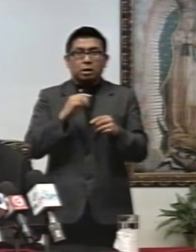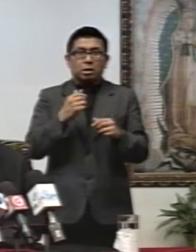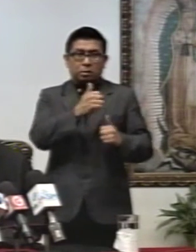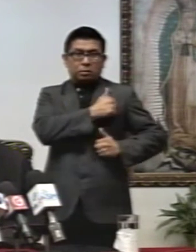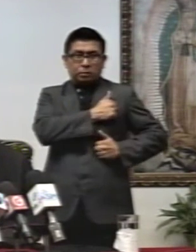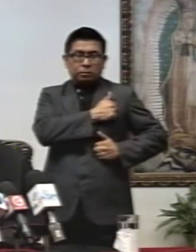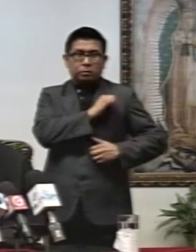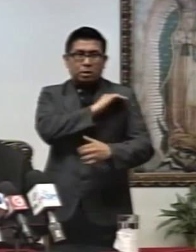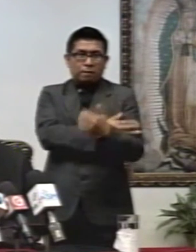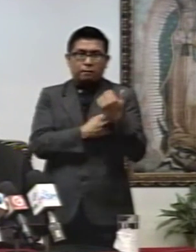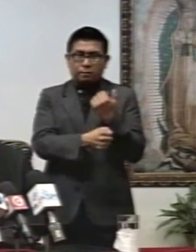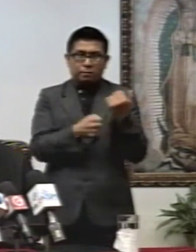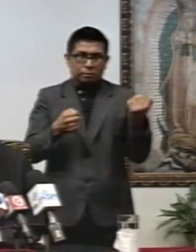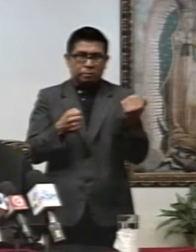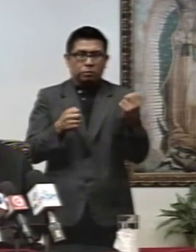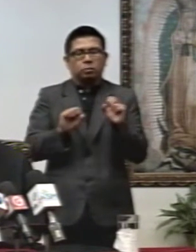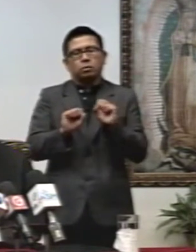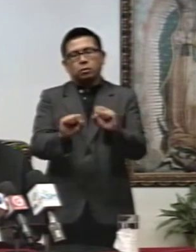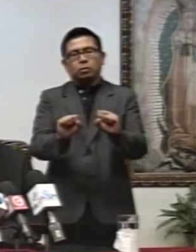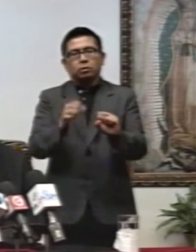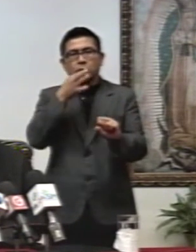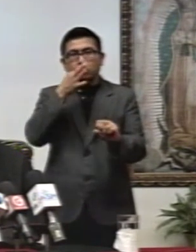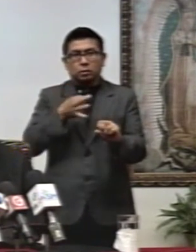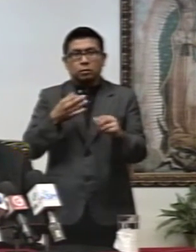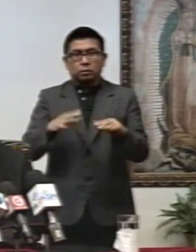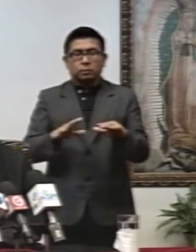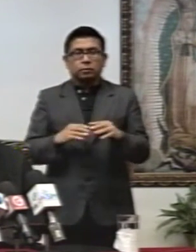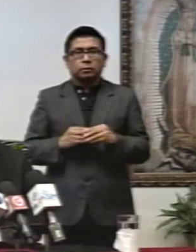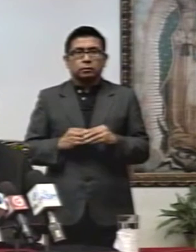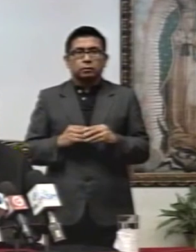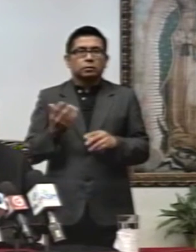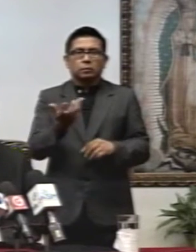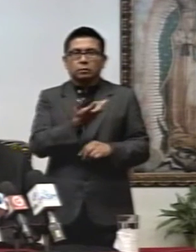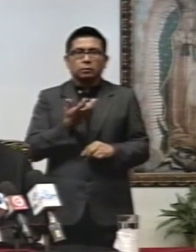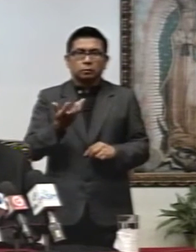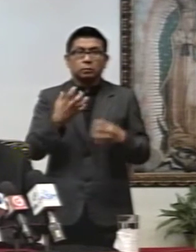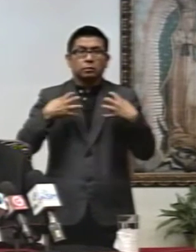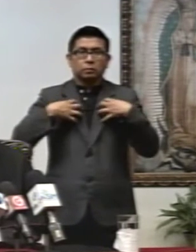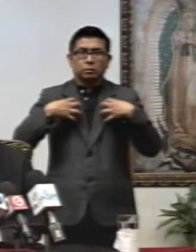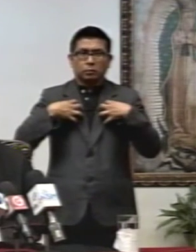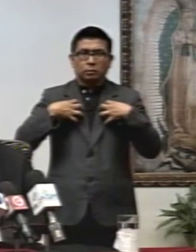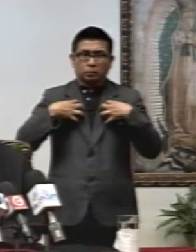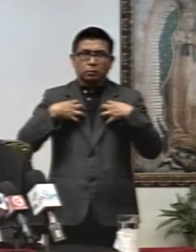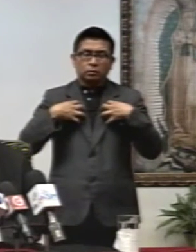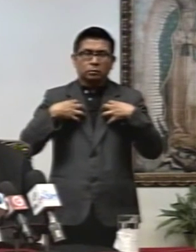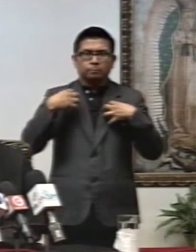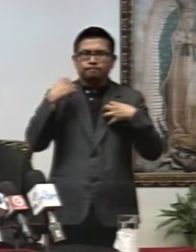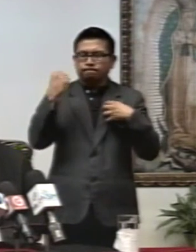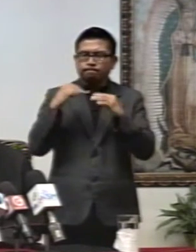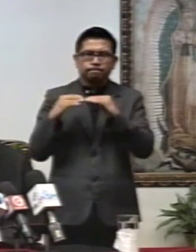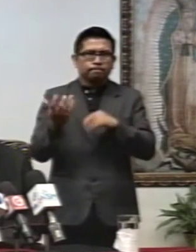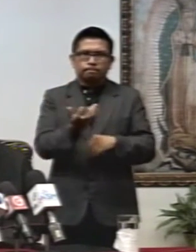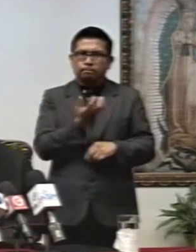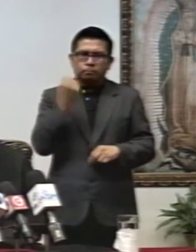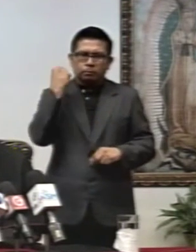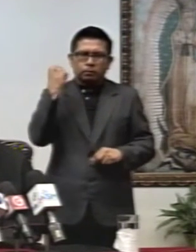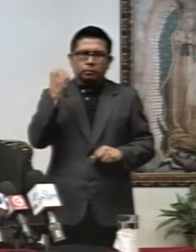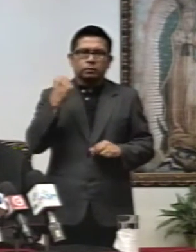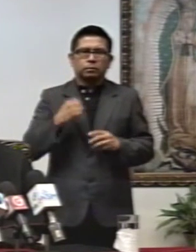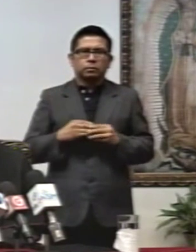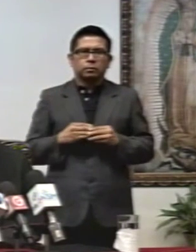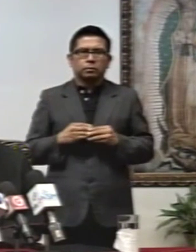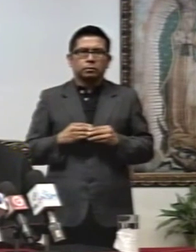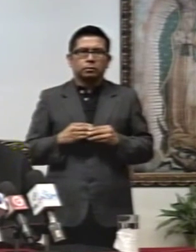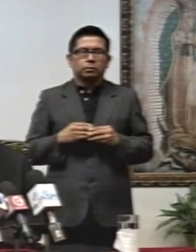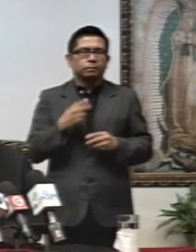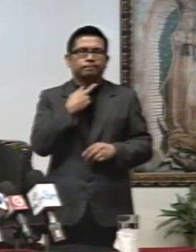Armada, si bien es cierto, todas las vidas son igualmente valiosas, y